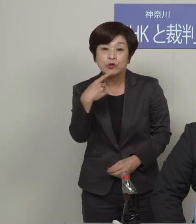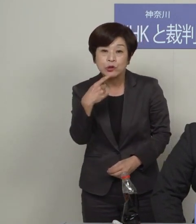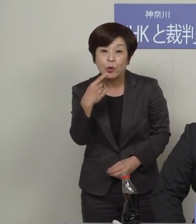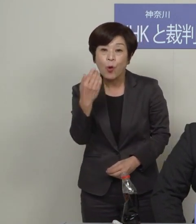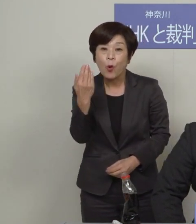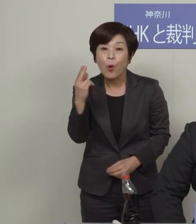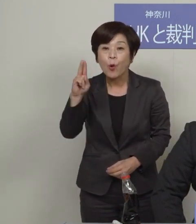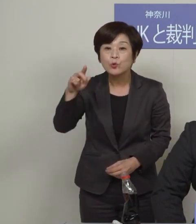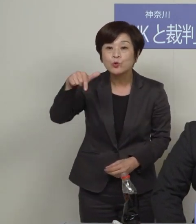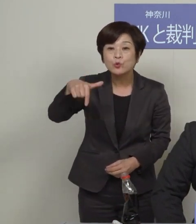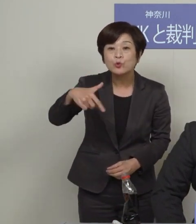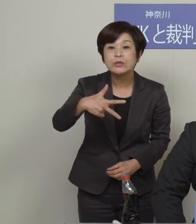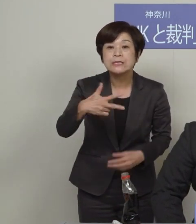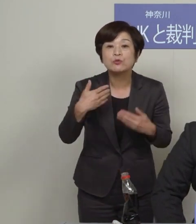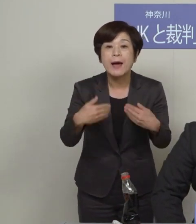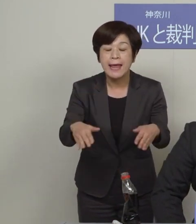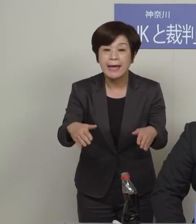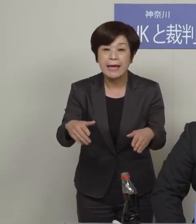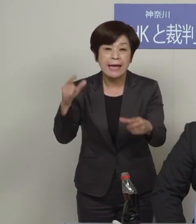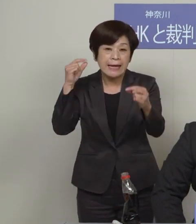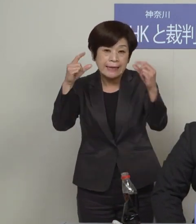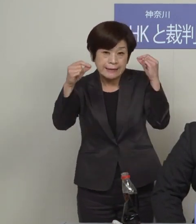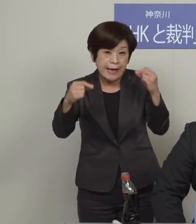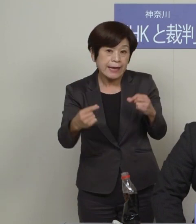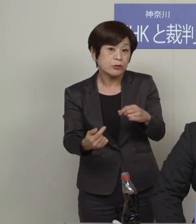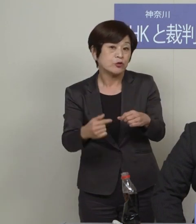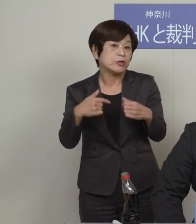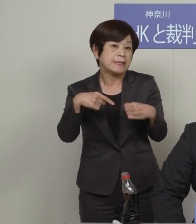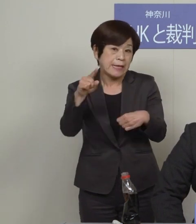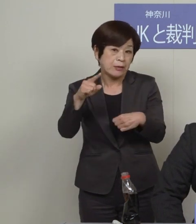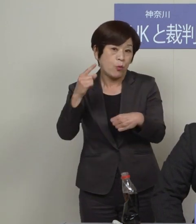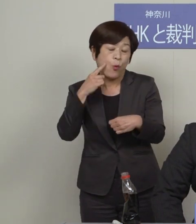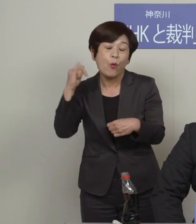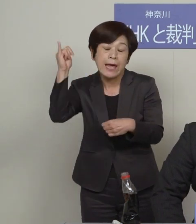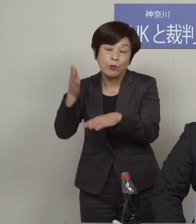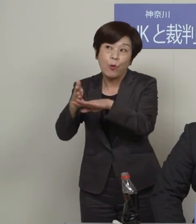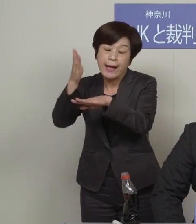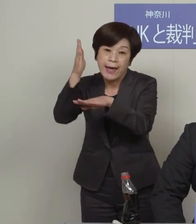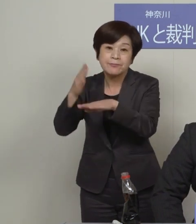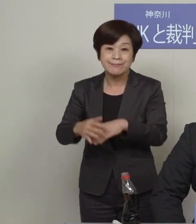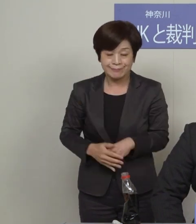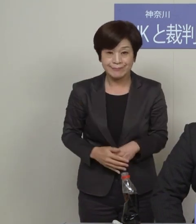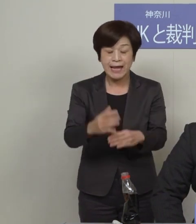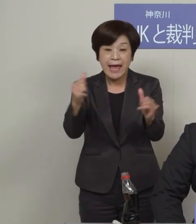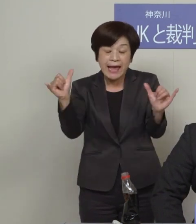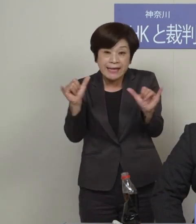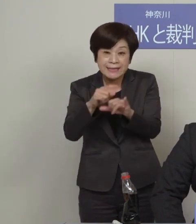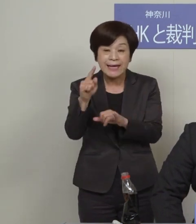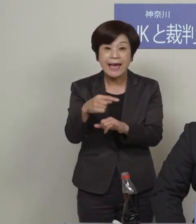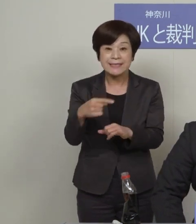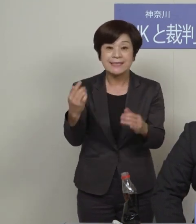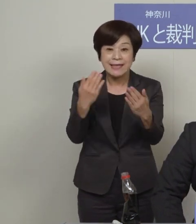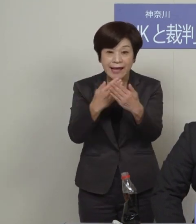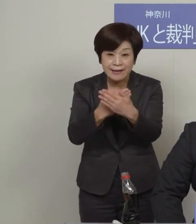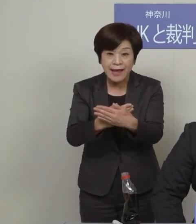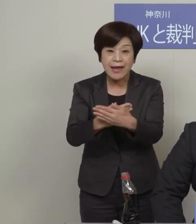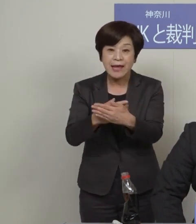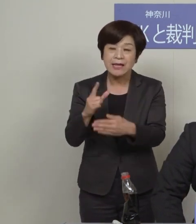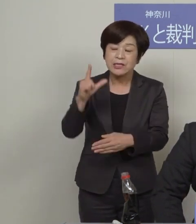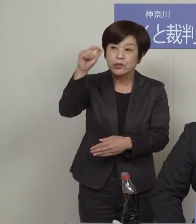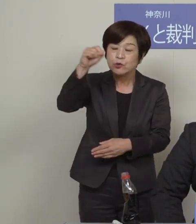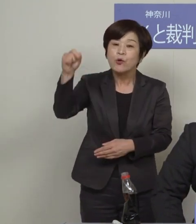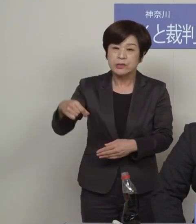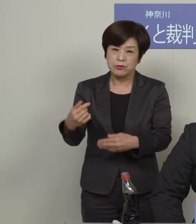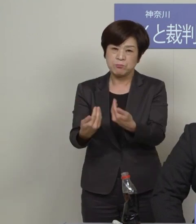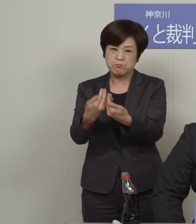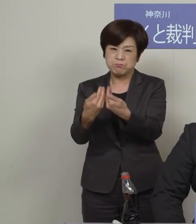生まれで、親に大学まで行かせてもらっていましたが、社会人になって上司とうまくいか